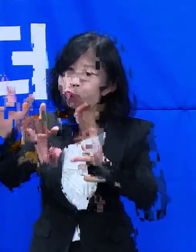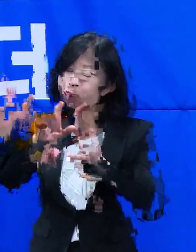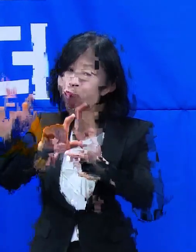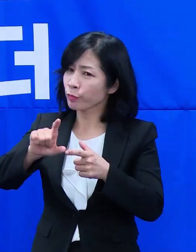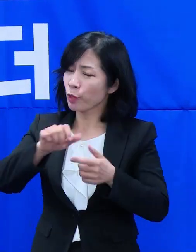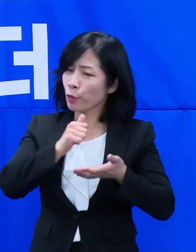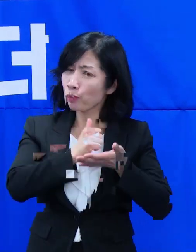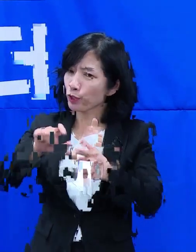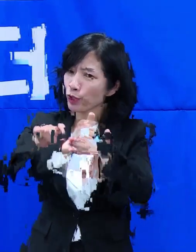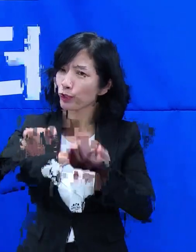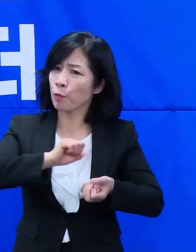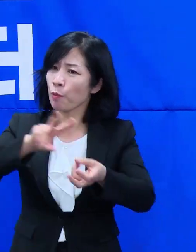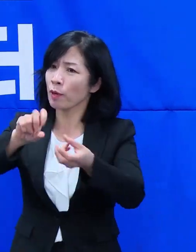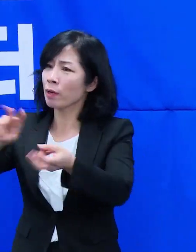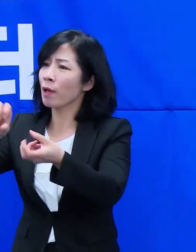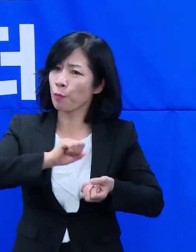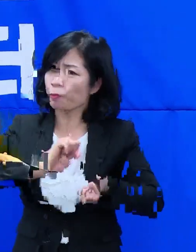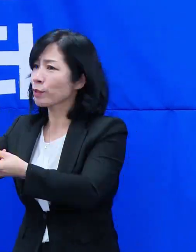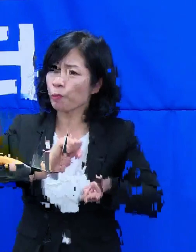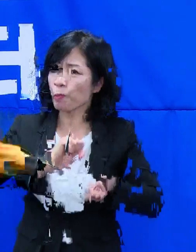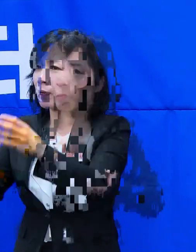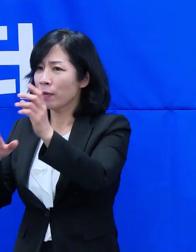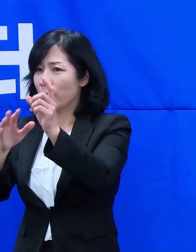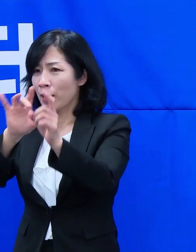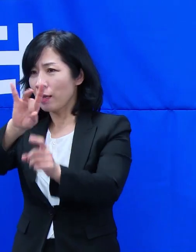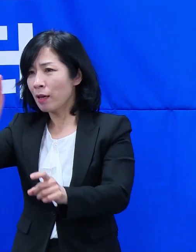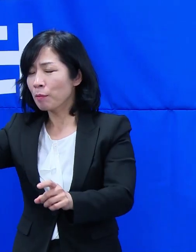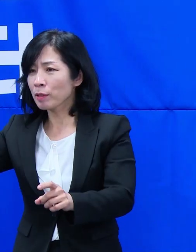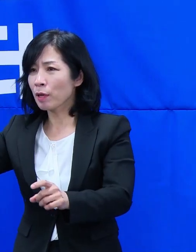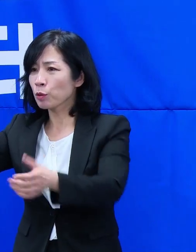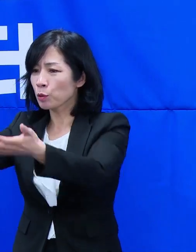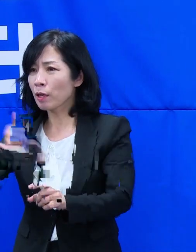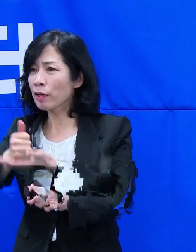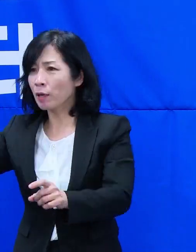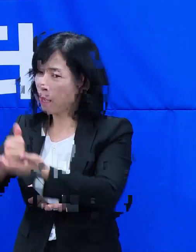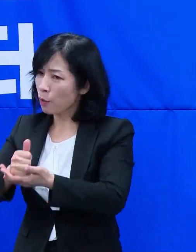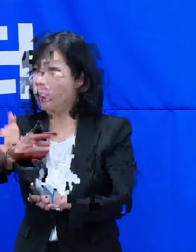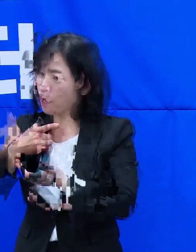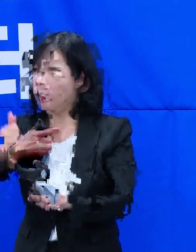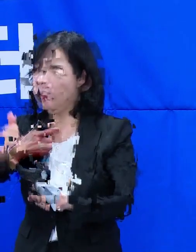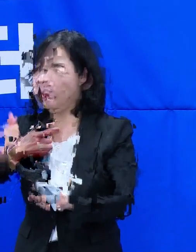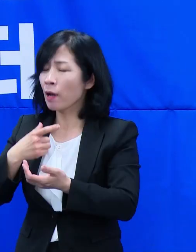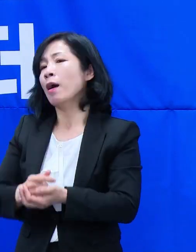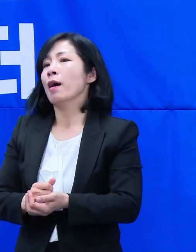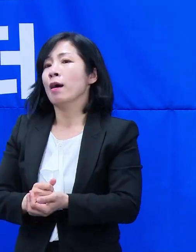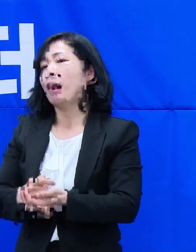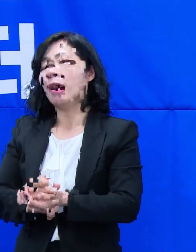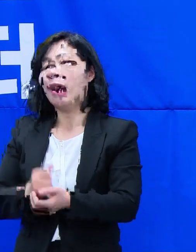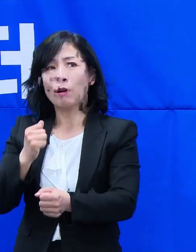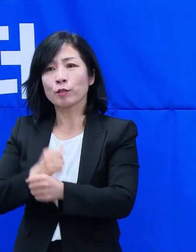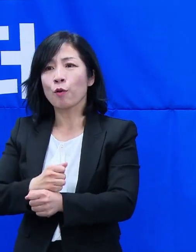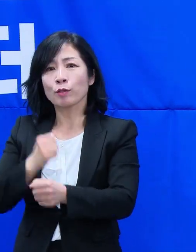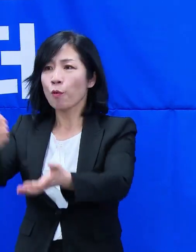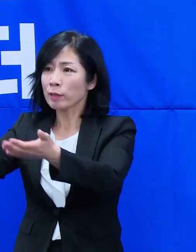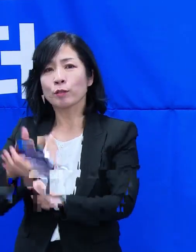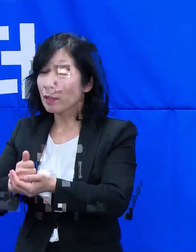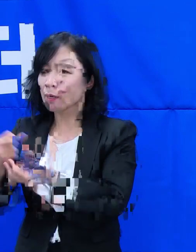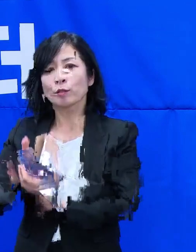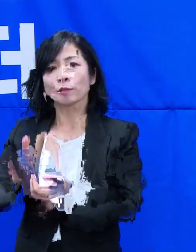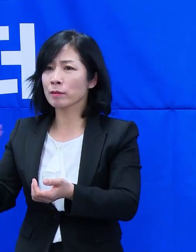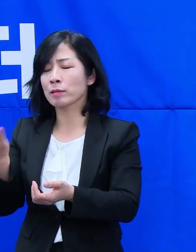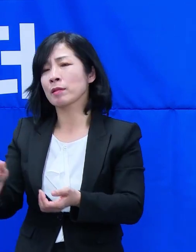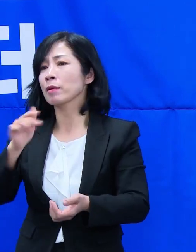초대장을 보내드려서 한번 한번 초대를 하고 그 귀한 걸음을 하셨는데 또 내빈 소개를 하게